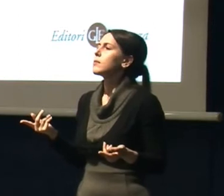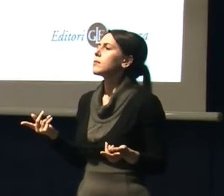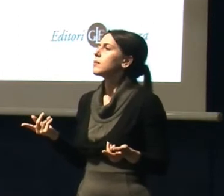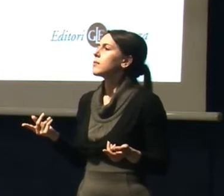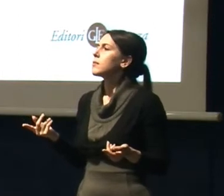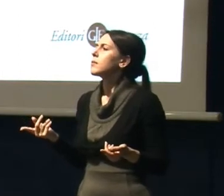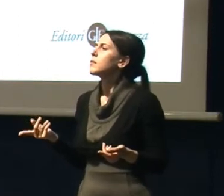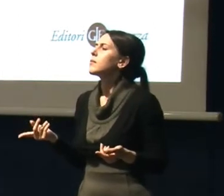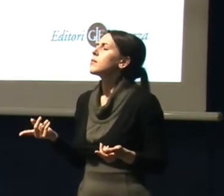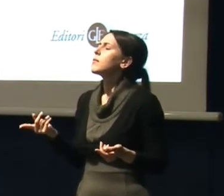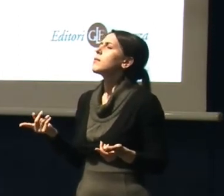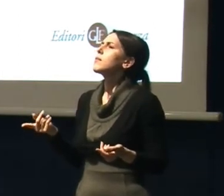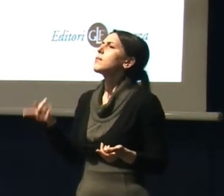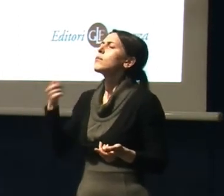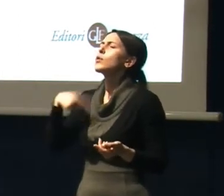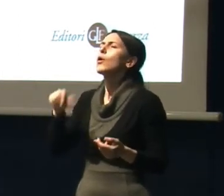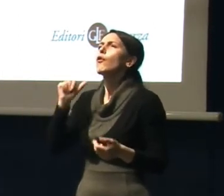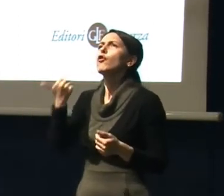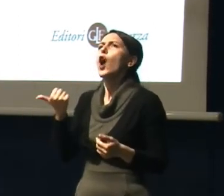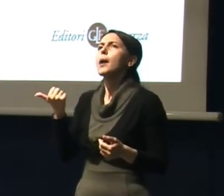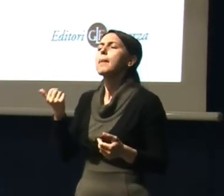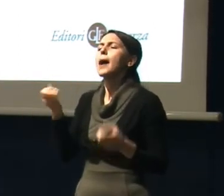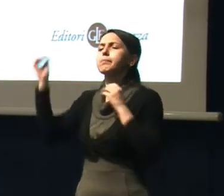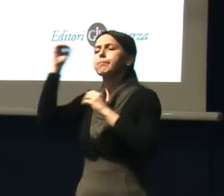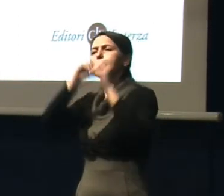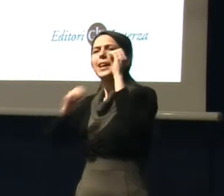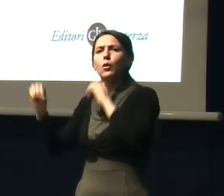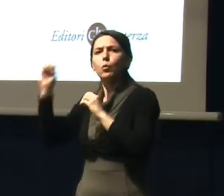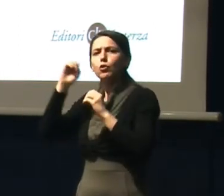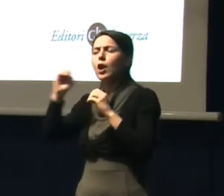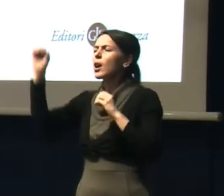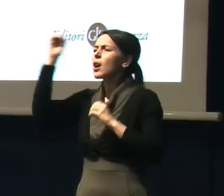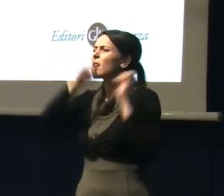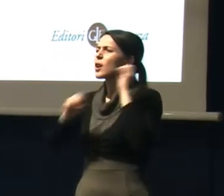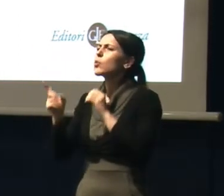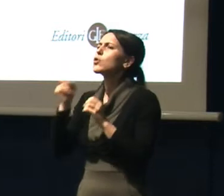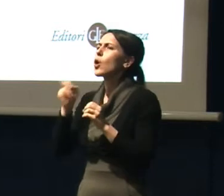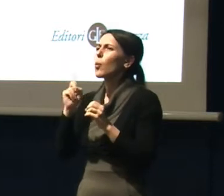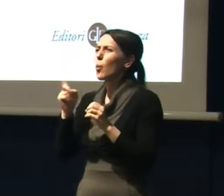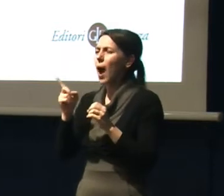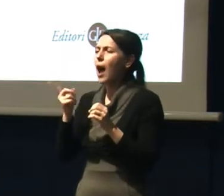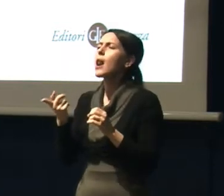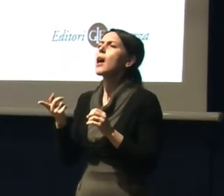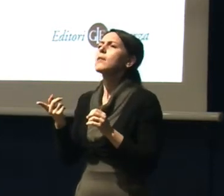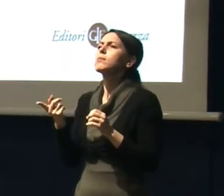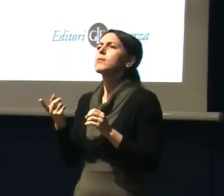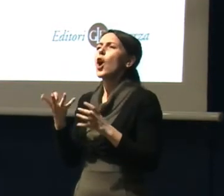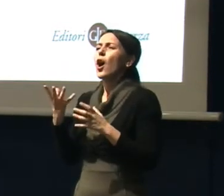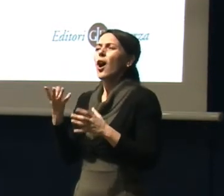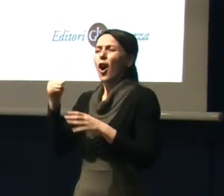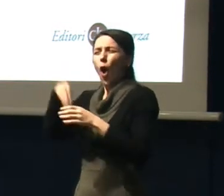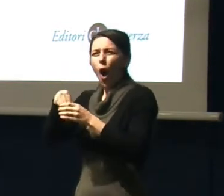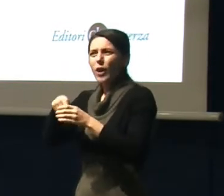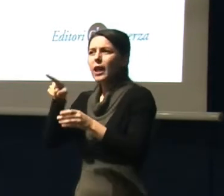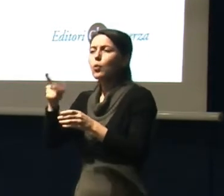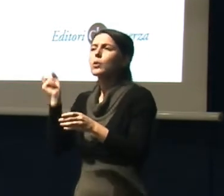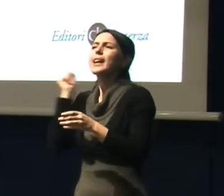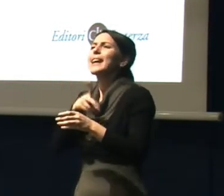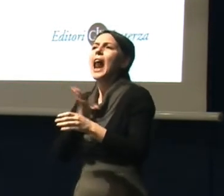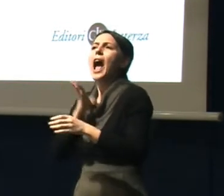si è avuta l'illusione di poter accedere a dei contenuti in maniera gratuita io credo che l'industria dei